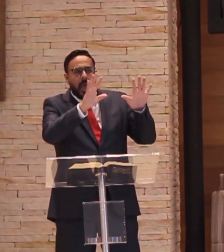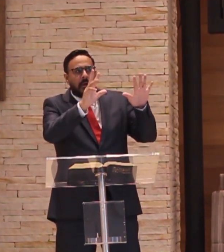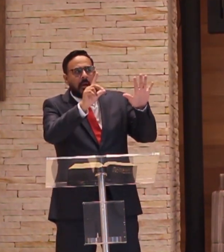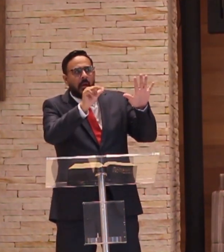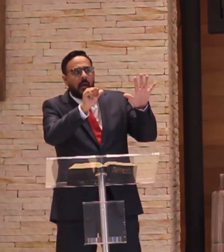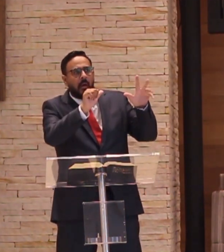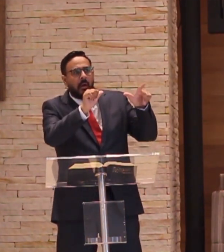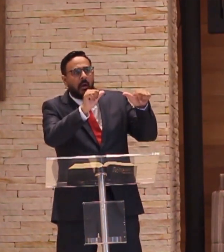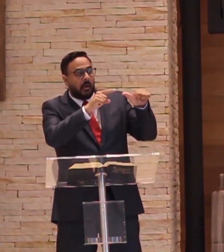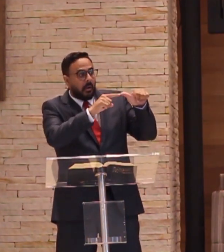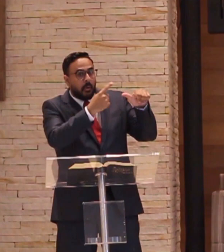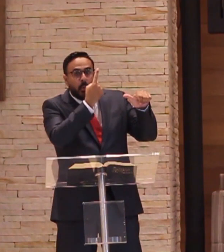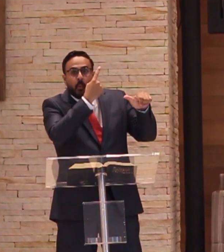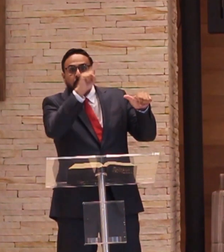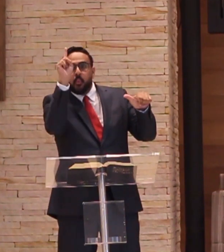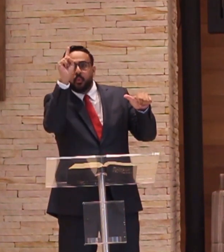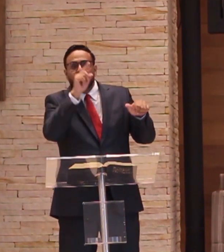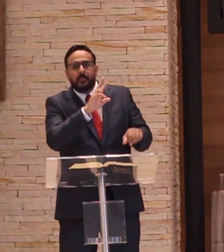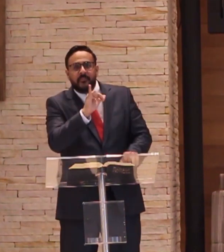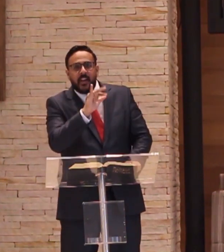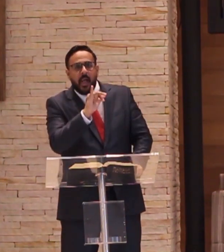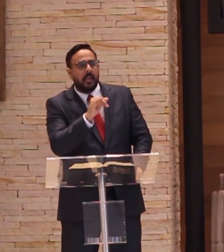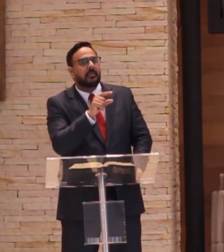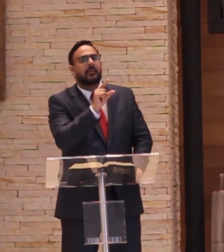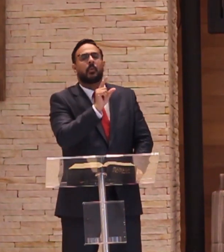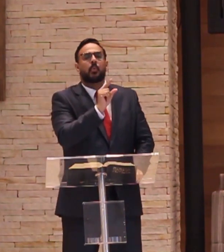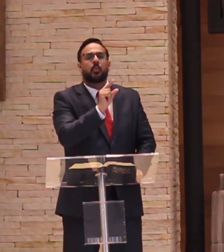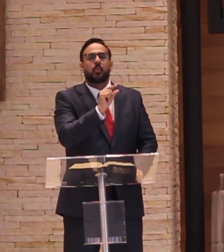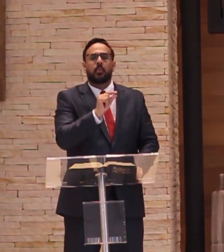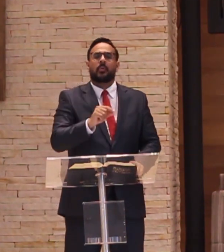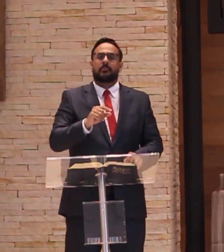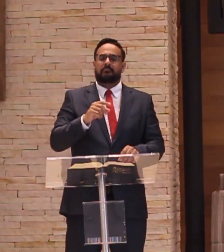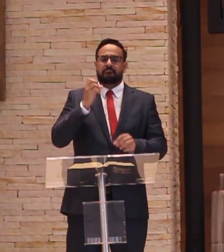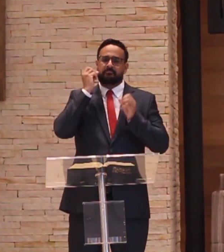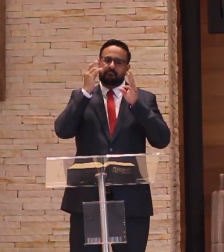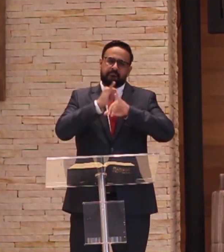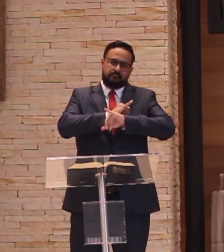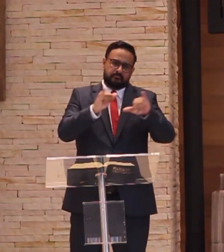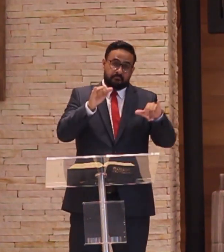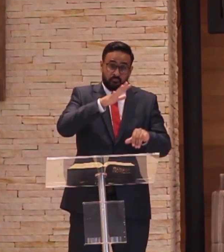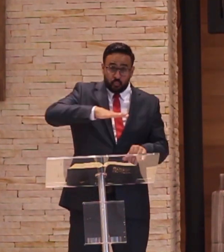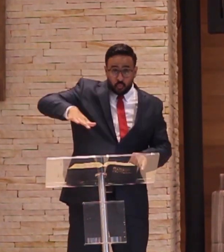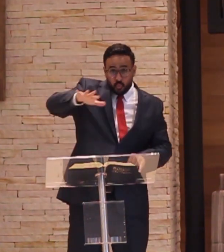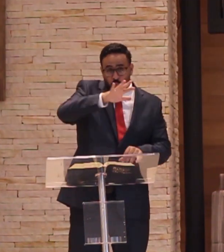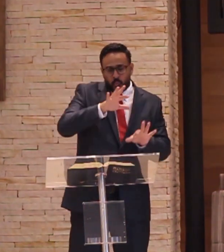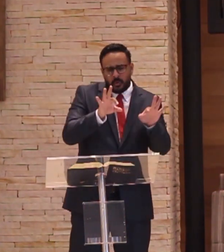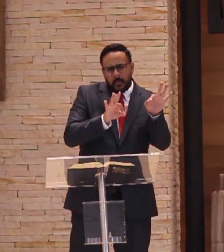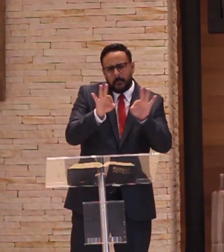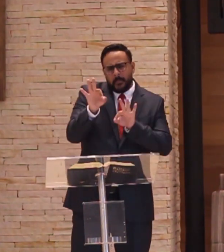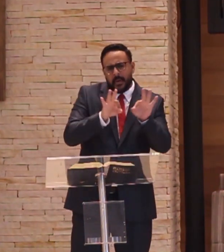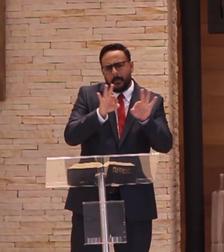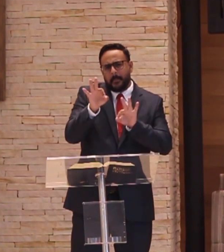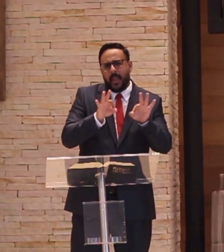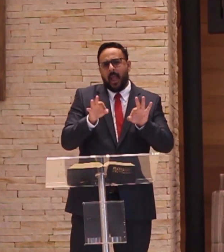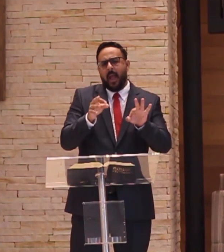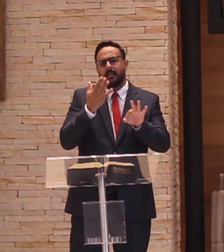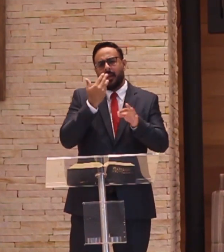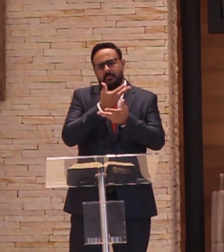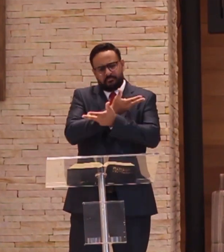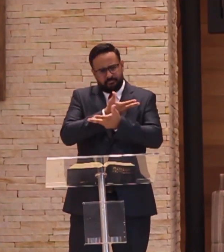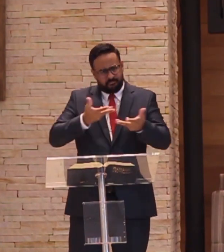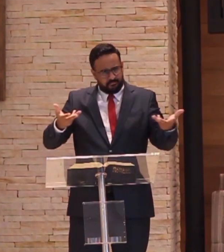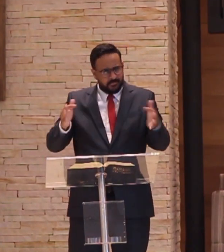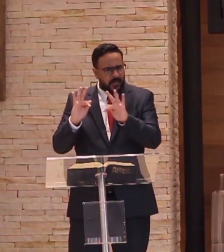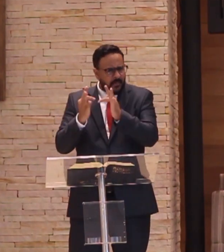com isso? O povo de Israel estava lá no Egito acompanhando as pragas. Caiu a primeira, a segunda, a terceira. Quando caiu